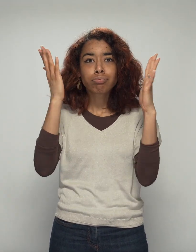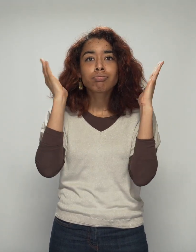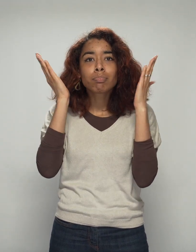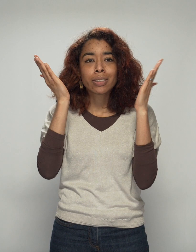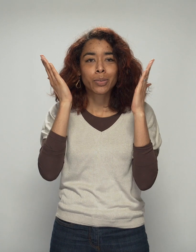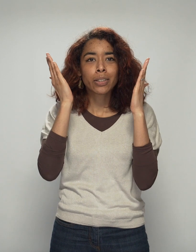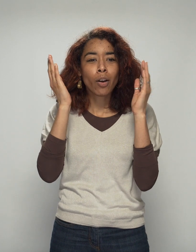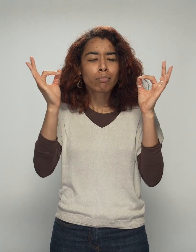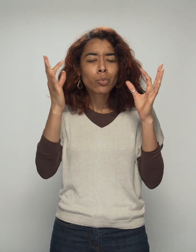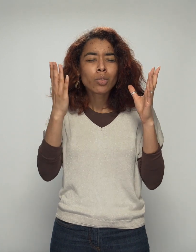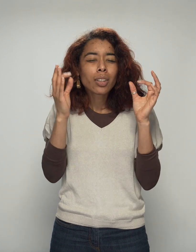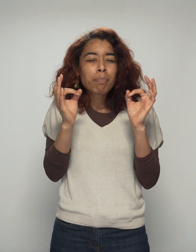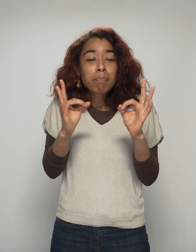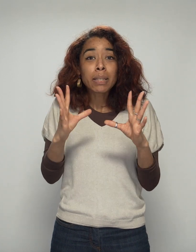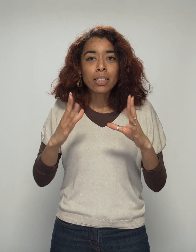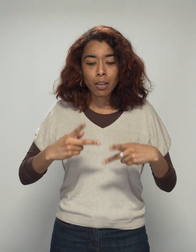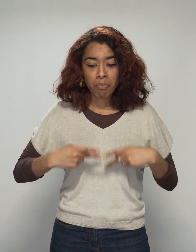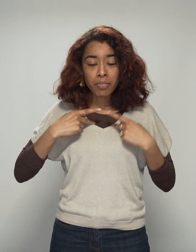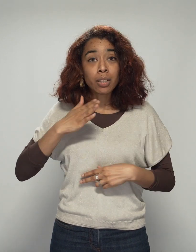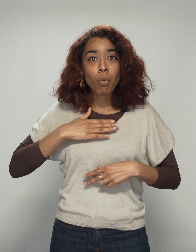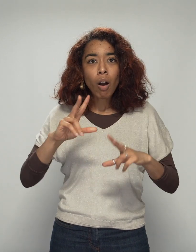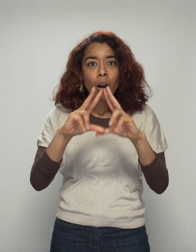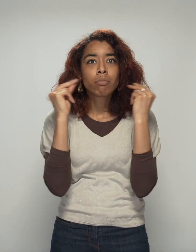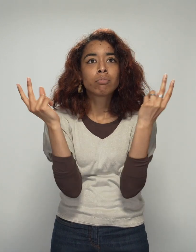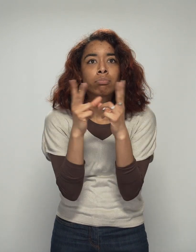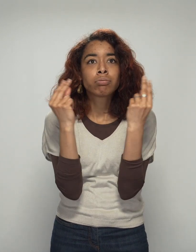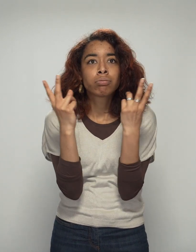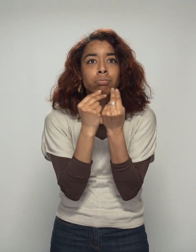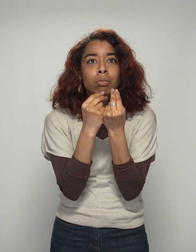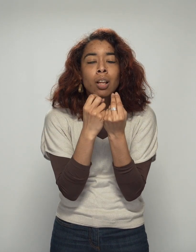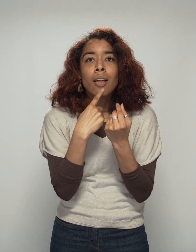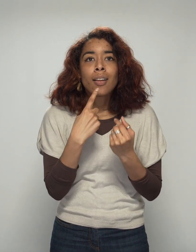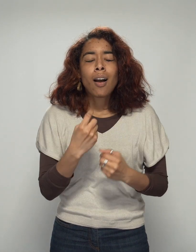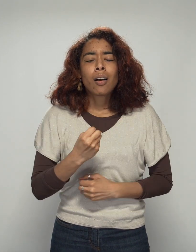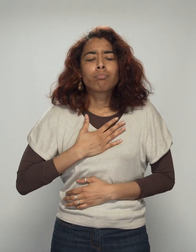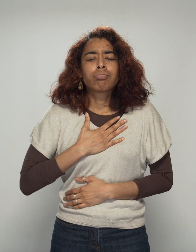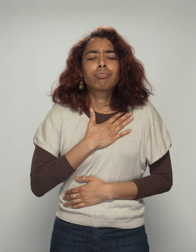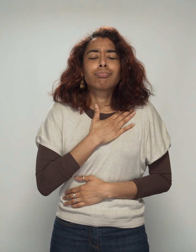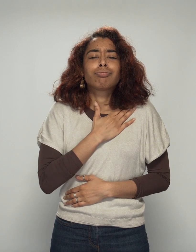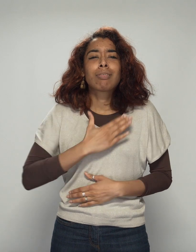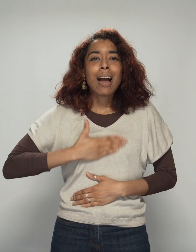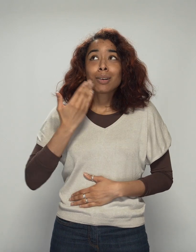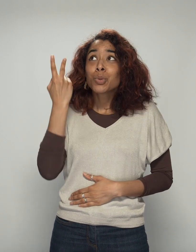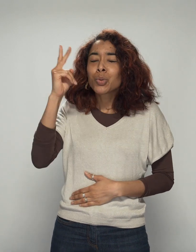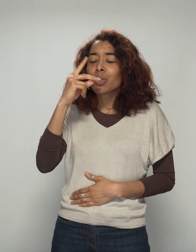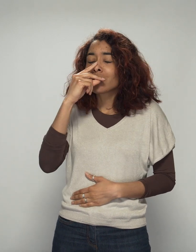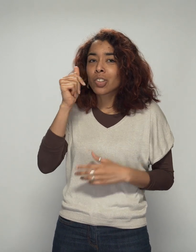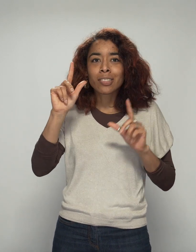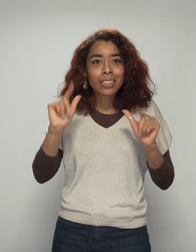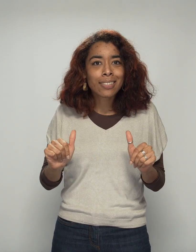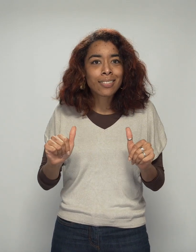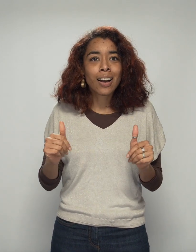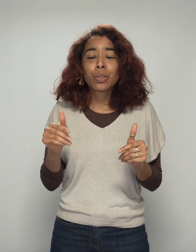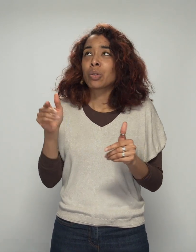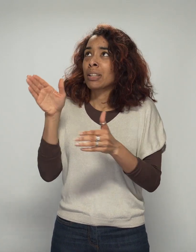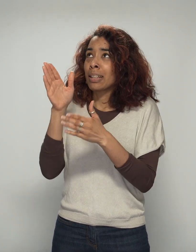ma vie et je me suis sentie vraiment touchée par l'amour de Dieu et vraiment, je me suis dit « Seigneur, ce soir, je te donne ma vie. Je te demande encore